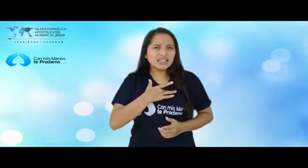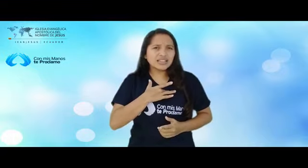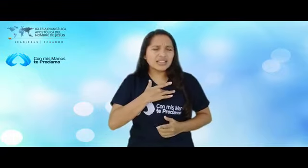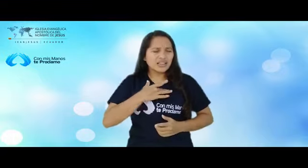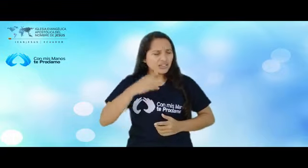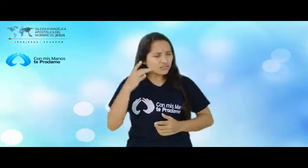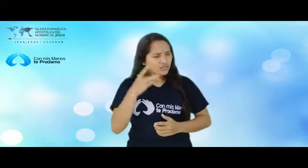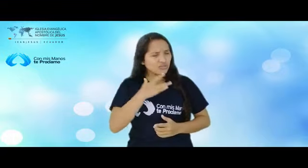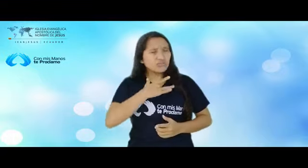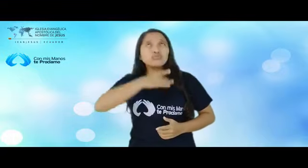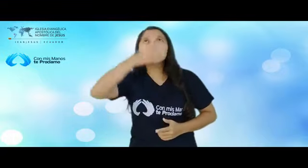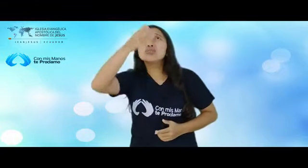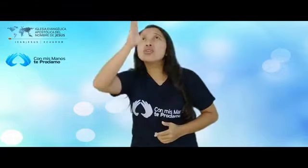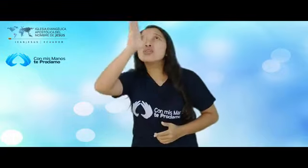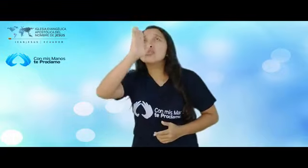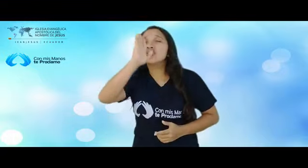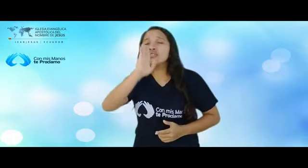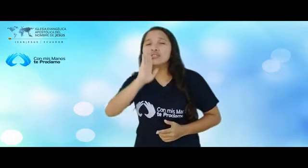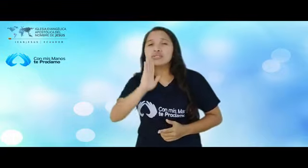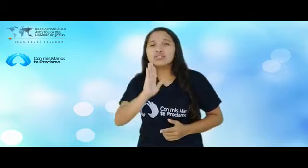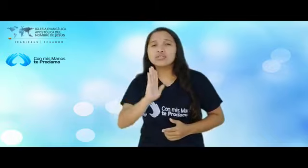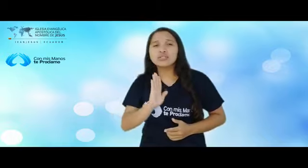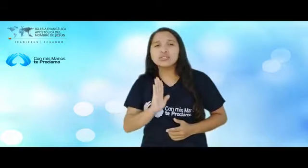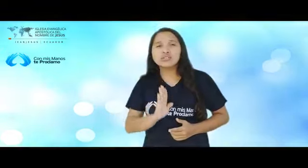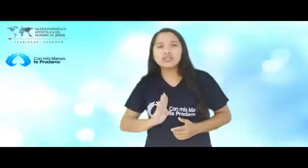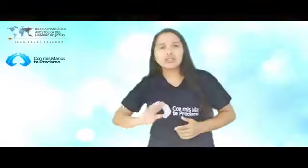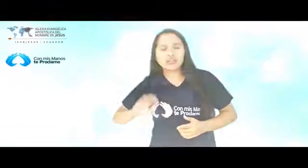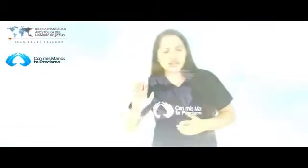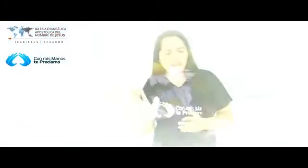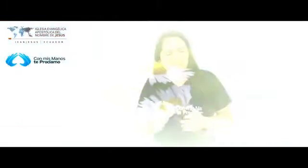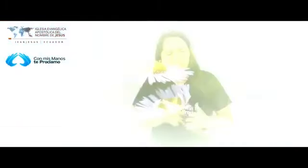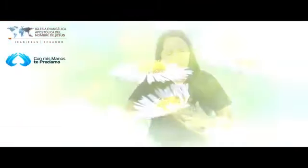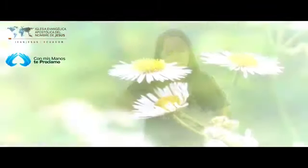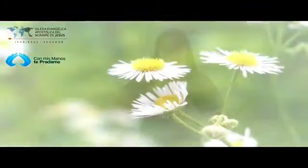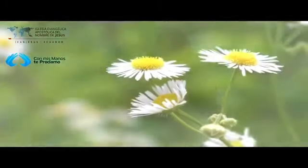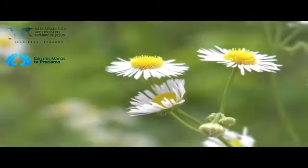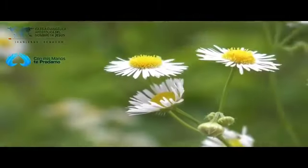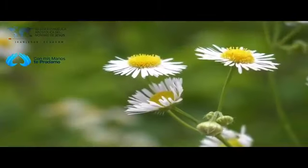Sentirte más profundamente, Señor.